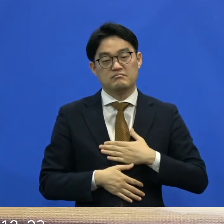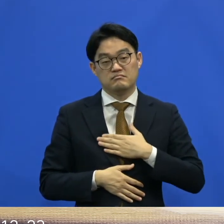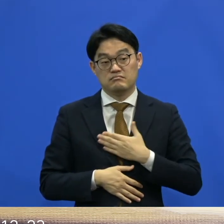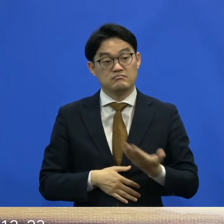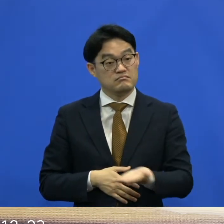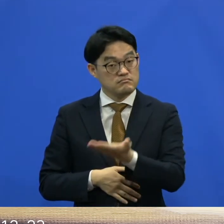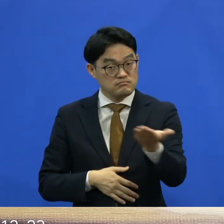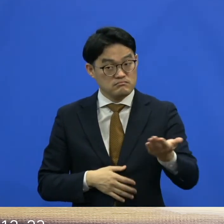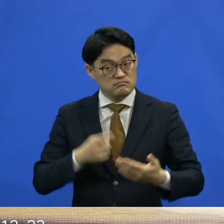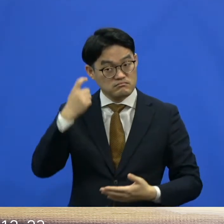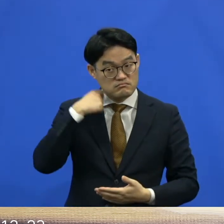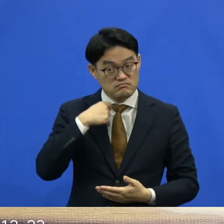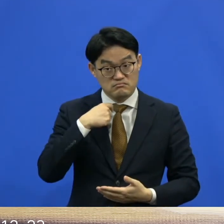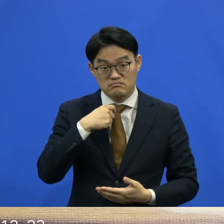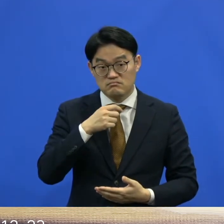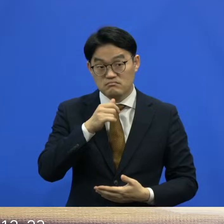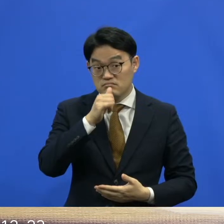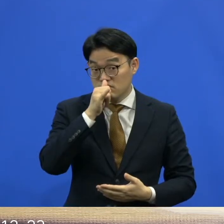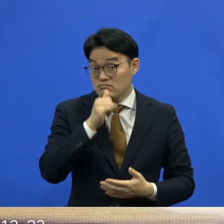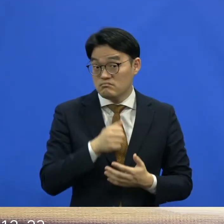느껴보신 적 있습니까?